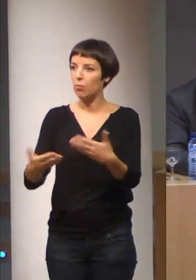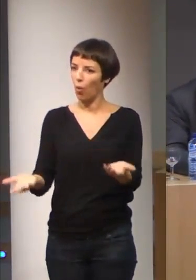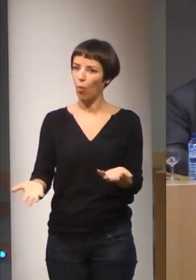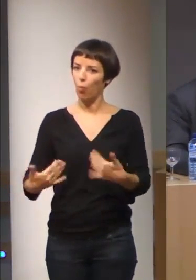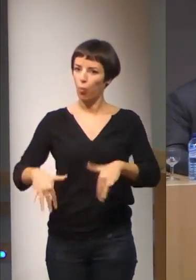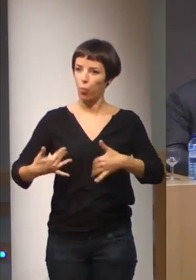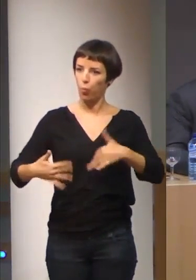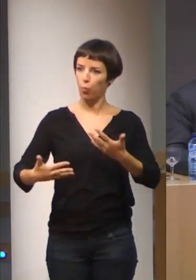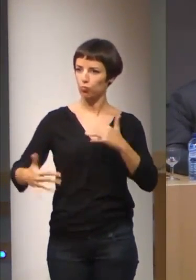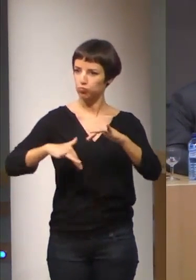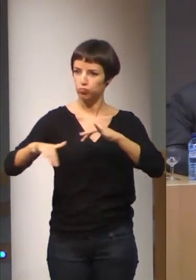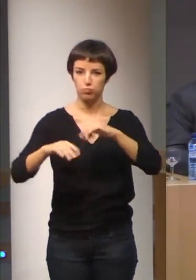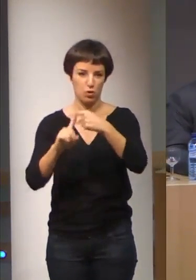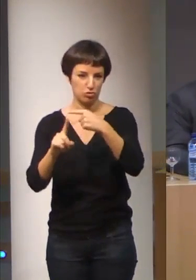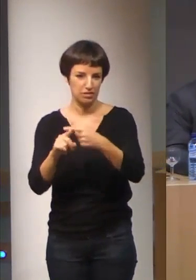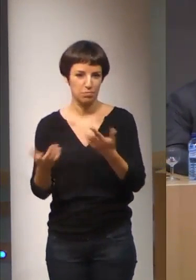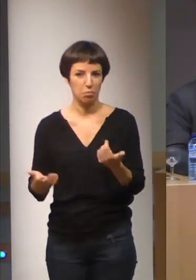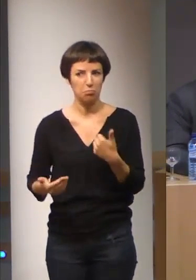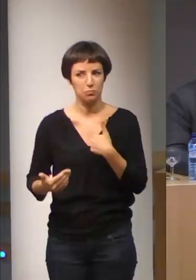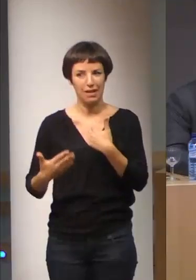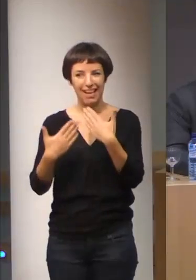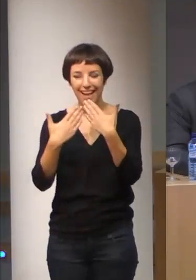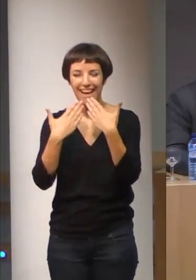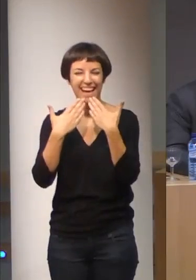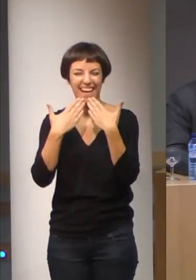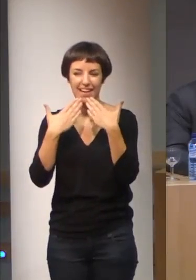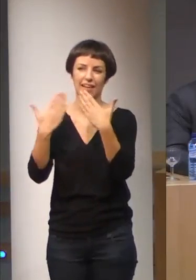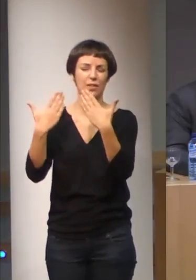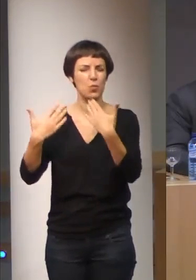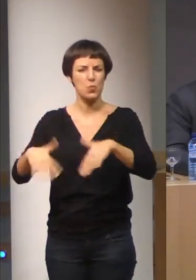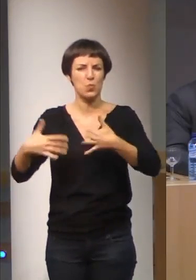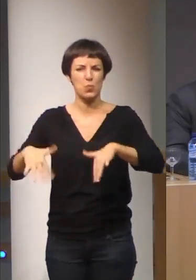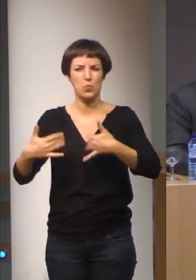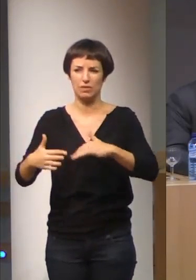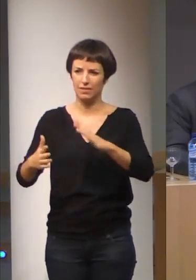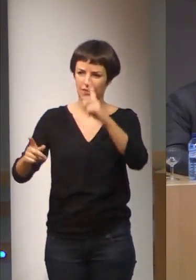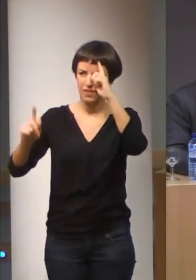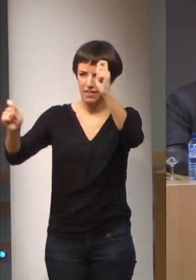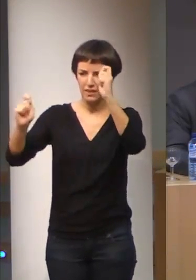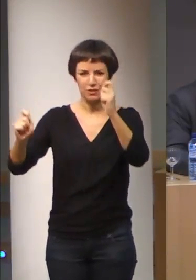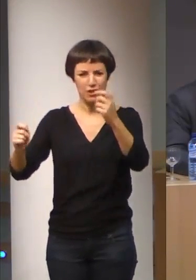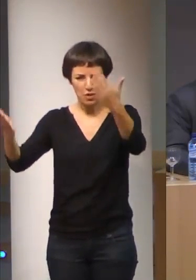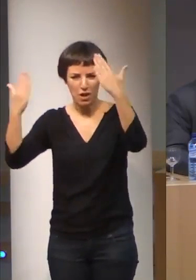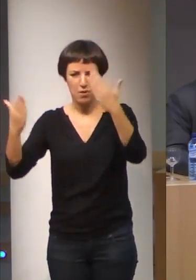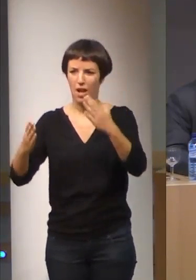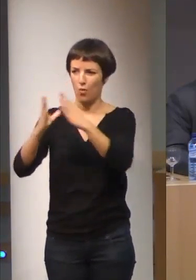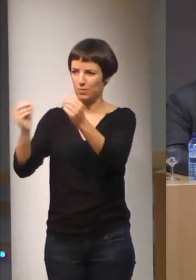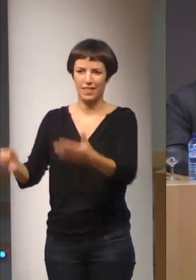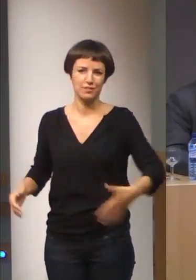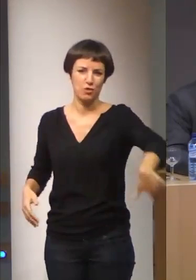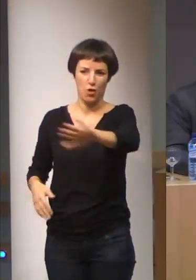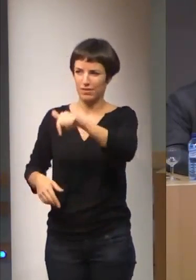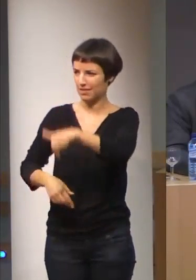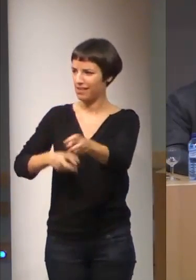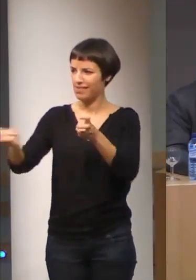respondiendo positivamente lo cual yo lo agradezco muy mucho y felicito y le doy la Enhorabuena a todas las universidades aquí